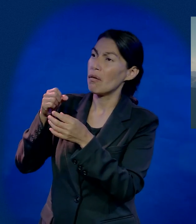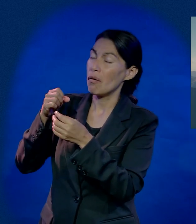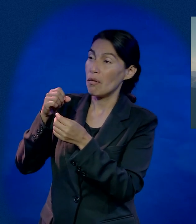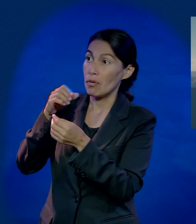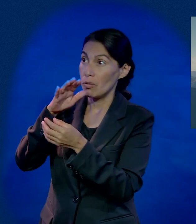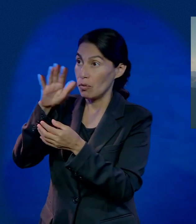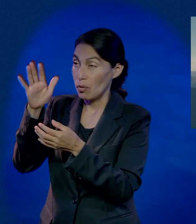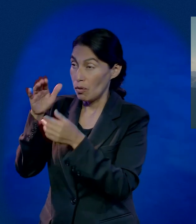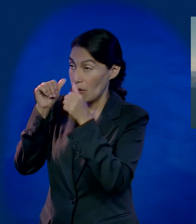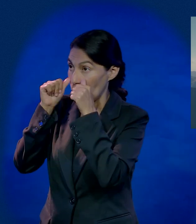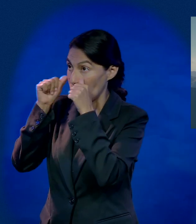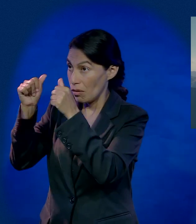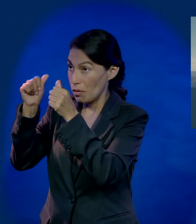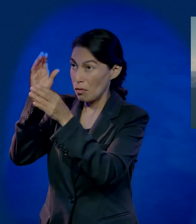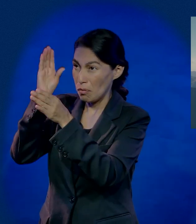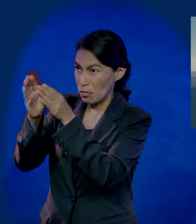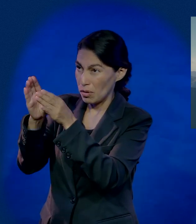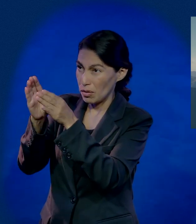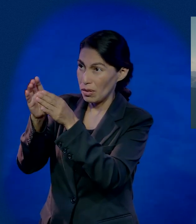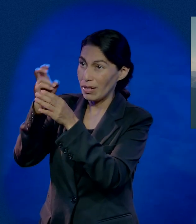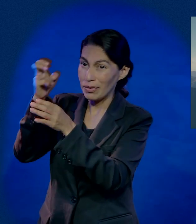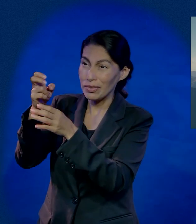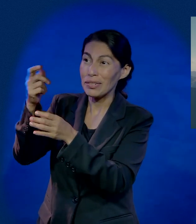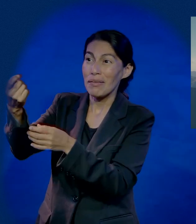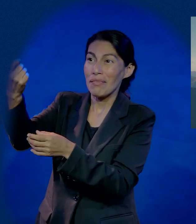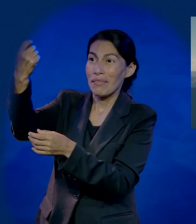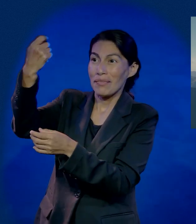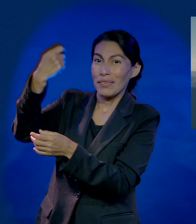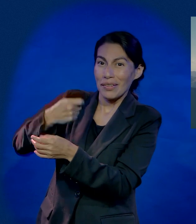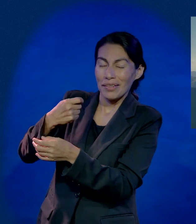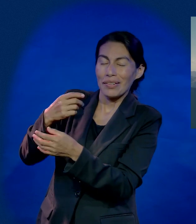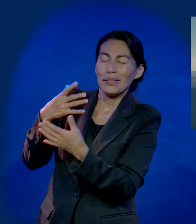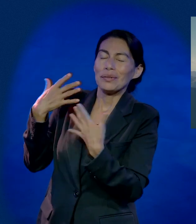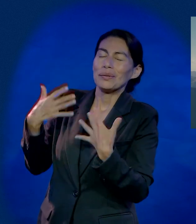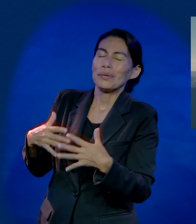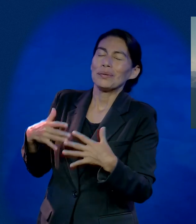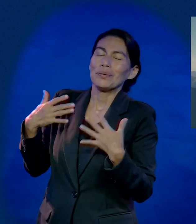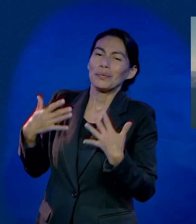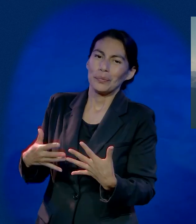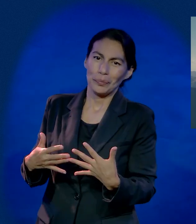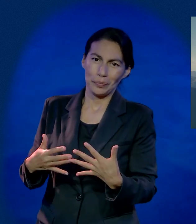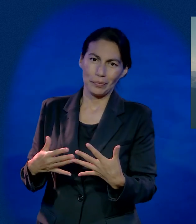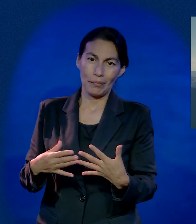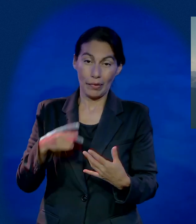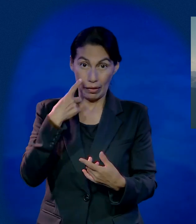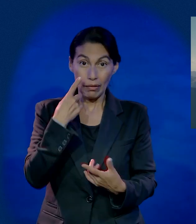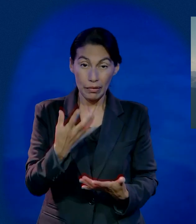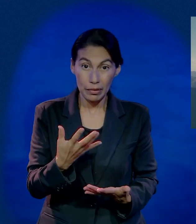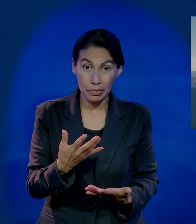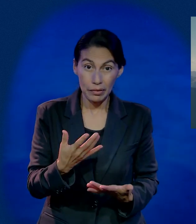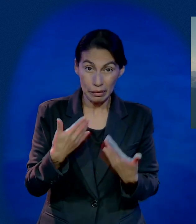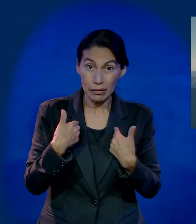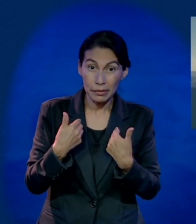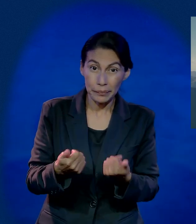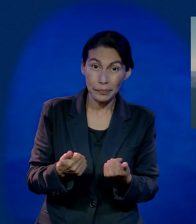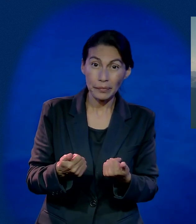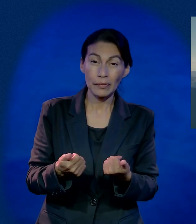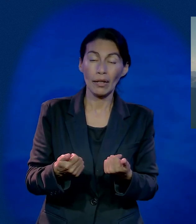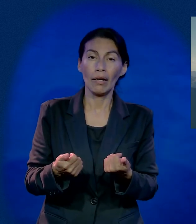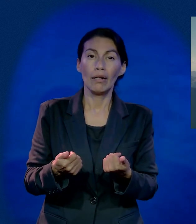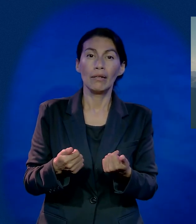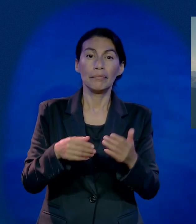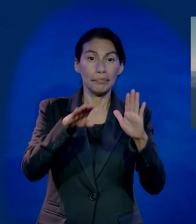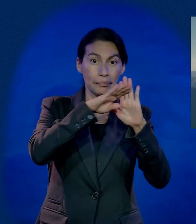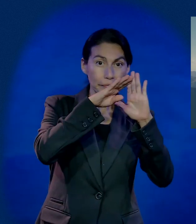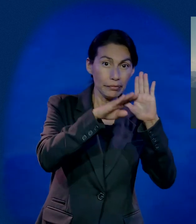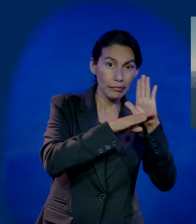no olvidando lo que ha oído, sino haciéndolo, recibirá bendición al practicarla. Lo que la Biblia está diciendo, queridos